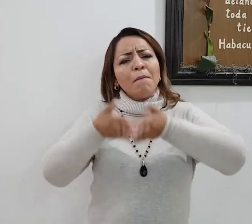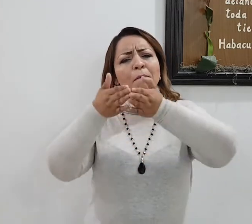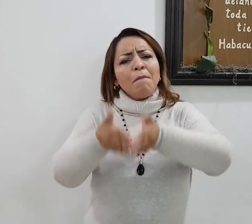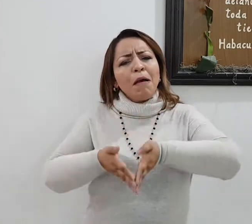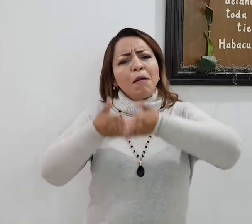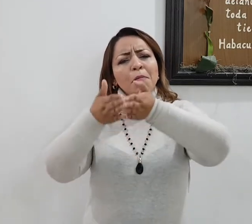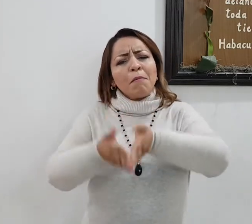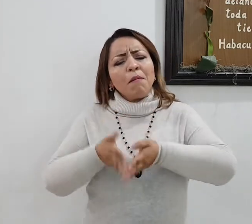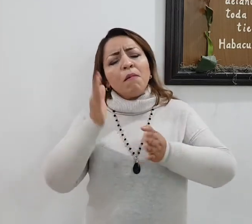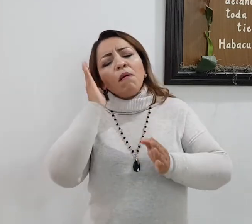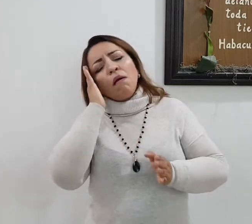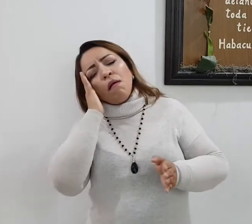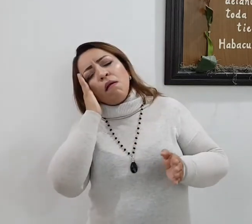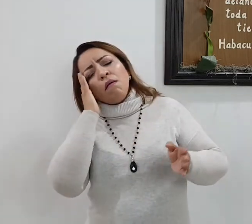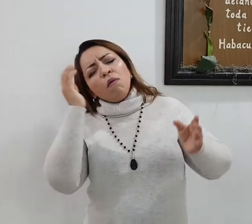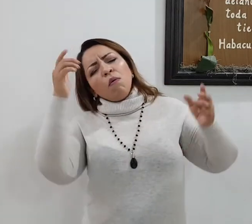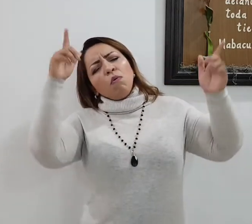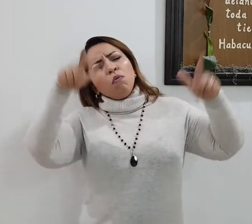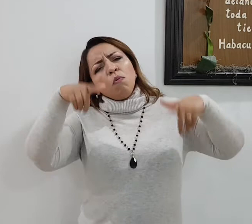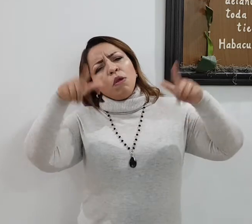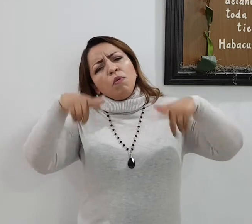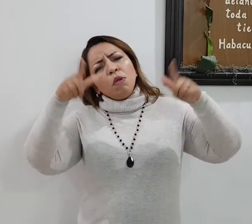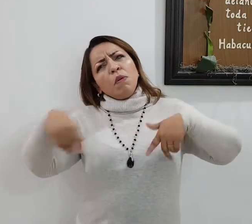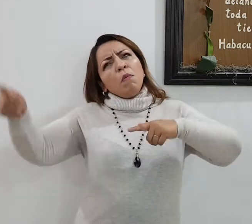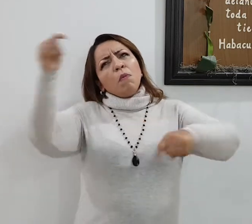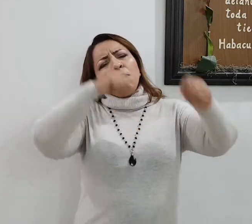¿verdad? ¿En qué momento se bajó Jesús de la barca, hermanos?